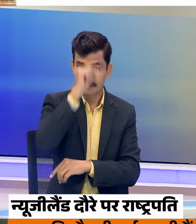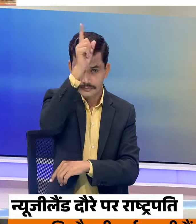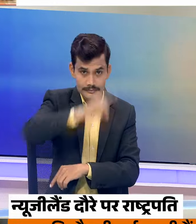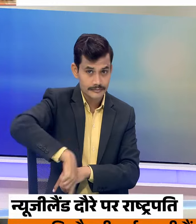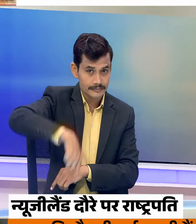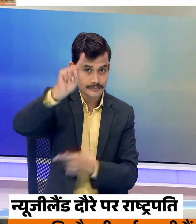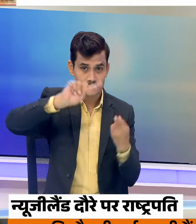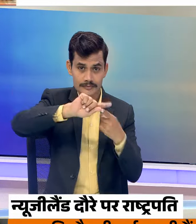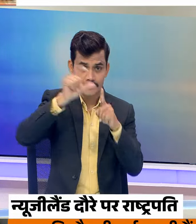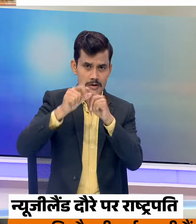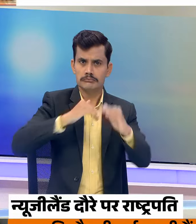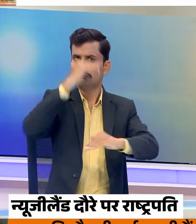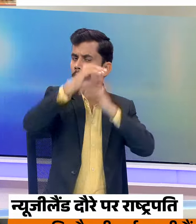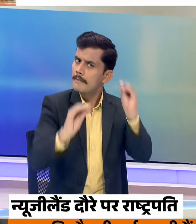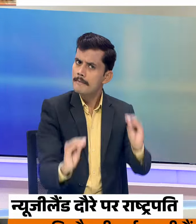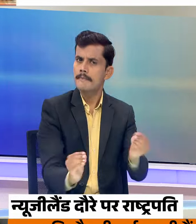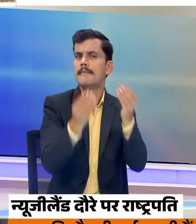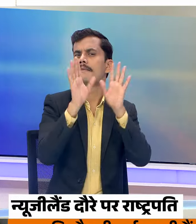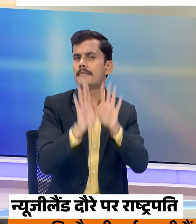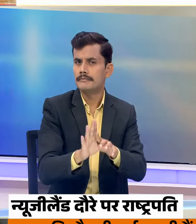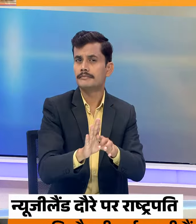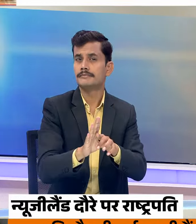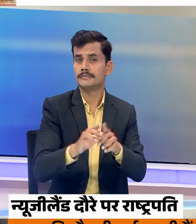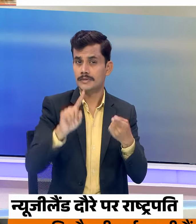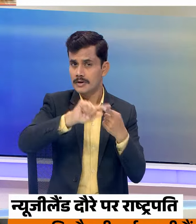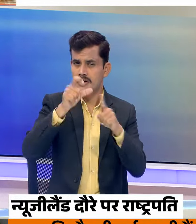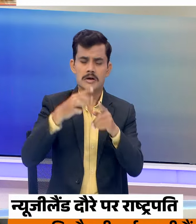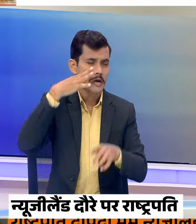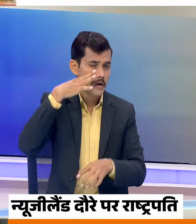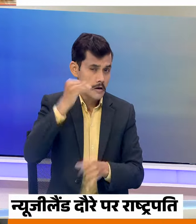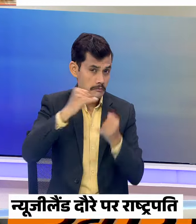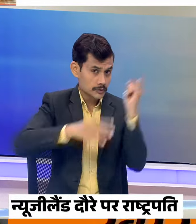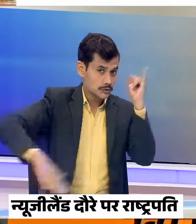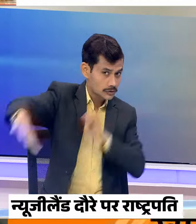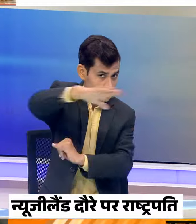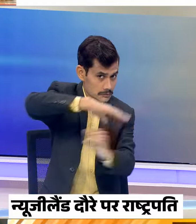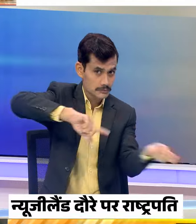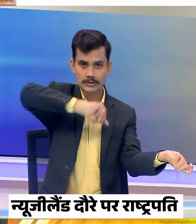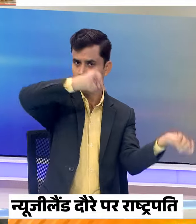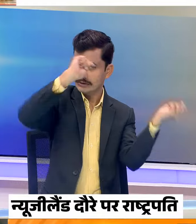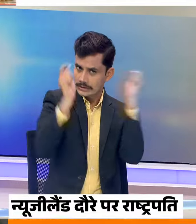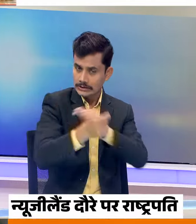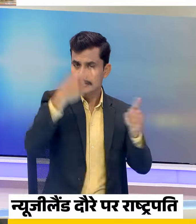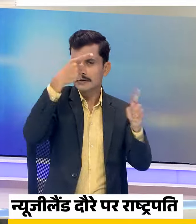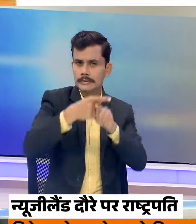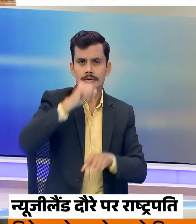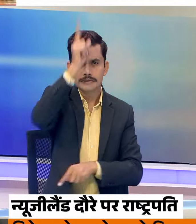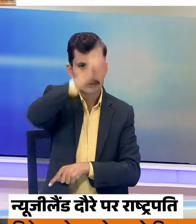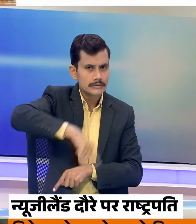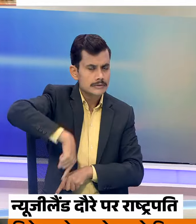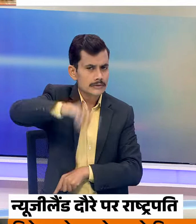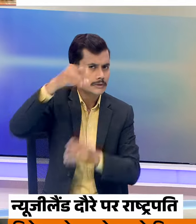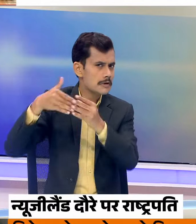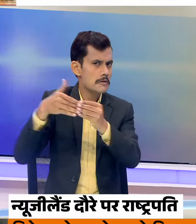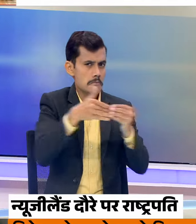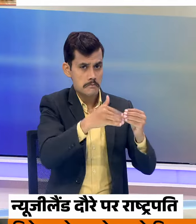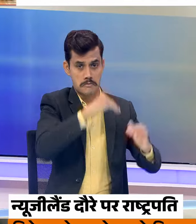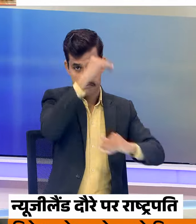में की उल्लेखनीय प्रगति, शिक्षा को बताया सामाजिक परिवर्तन और राष्ट्र निर्माण का माध्यम।